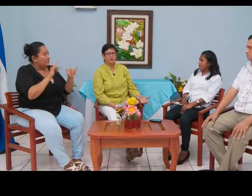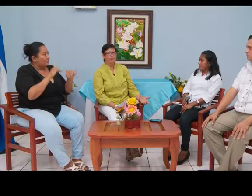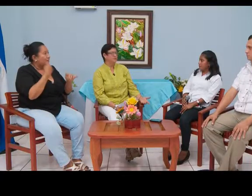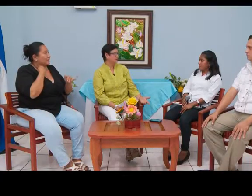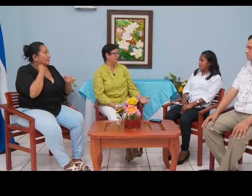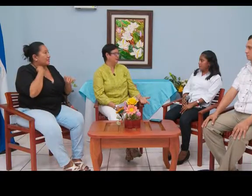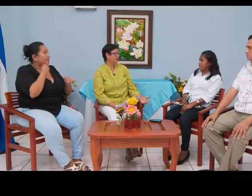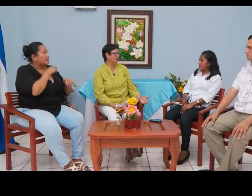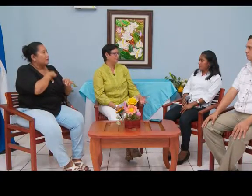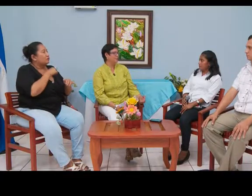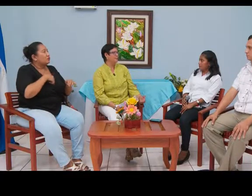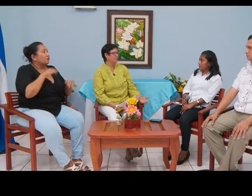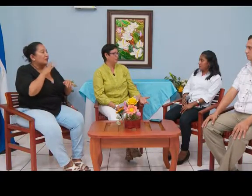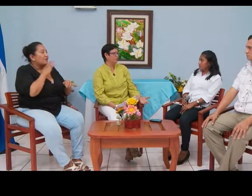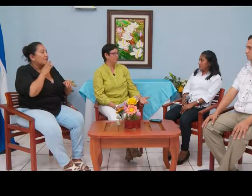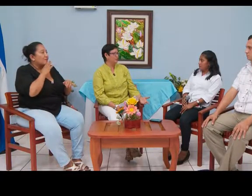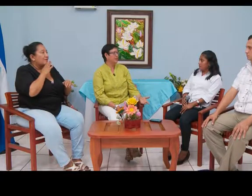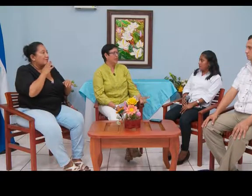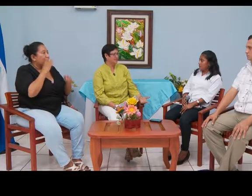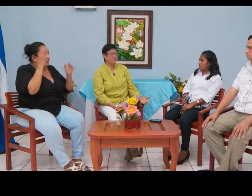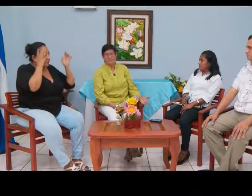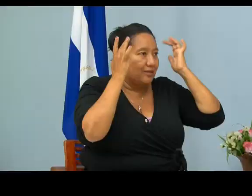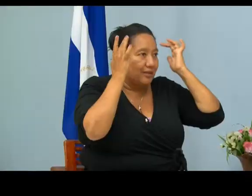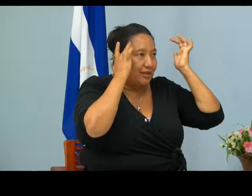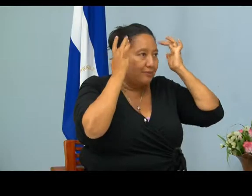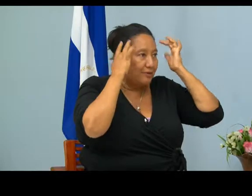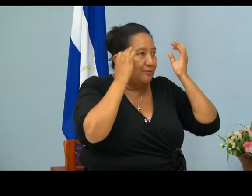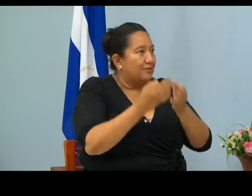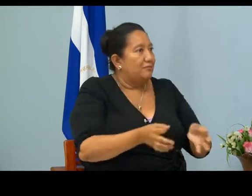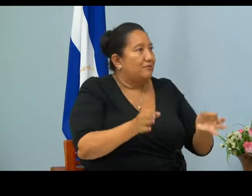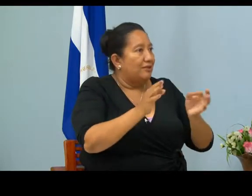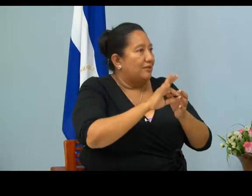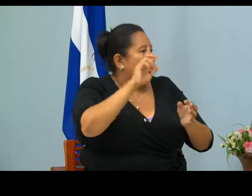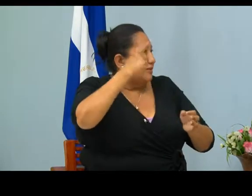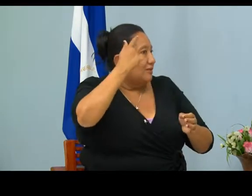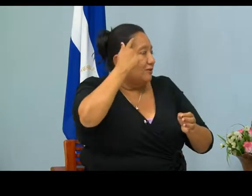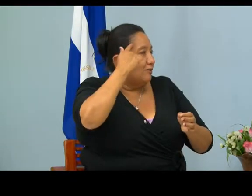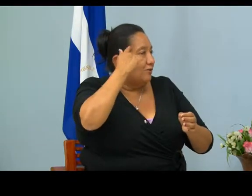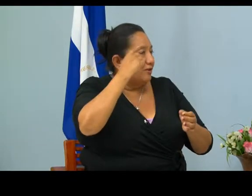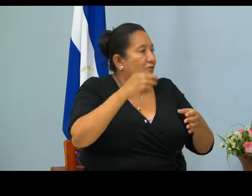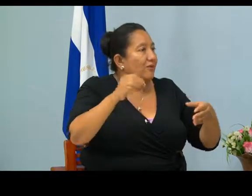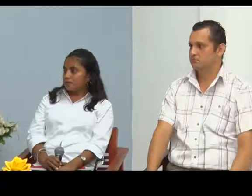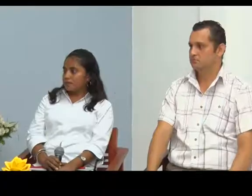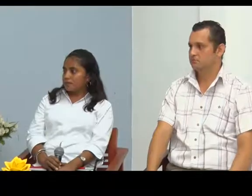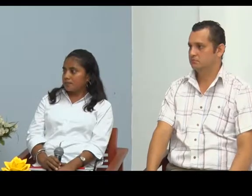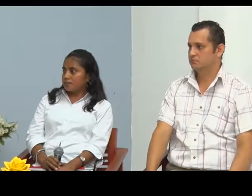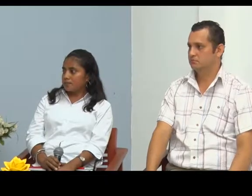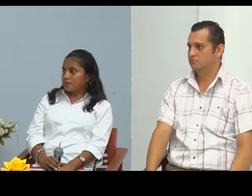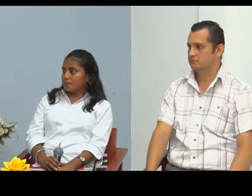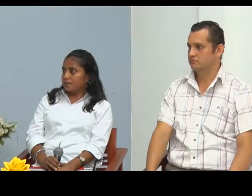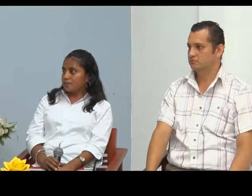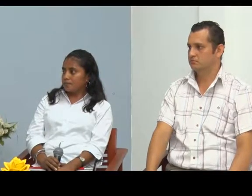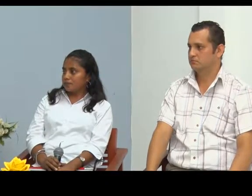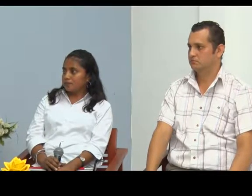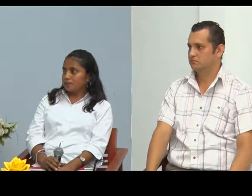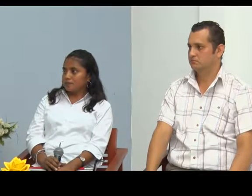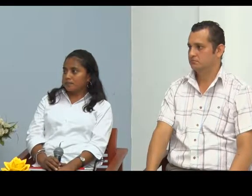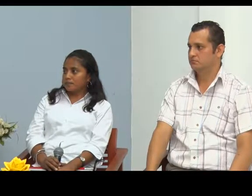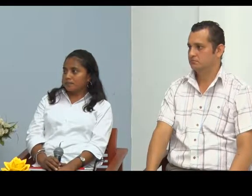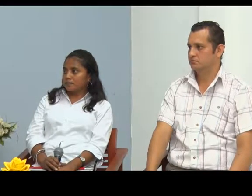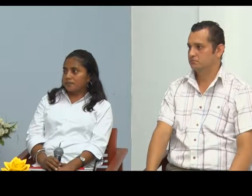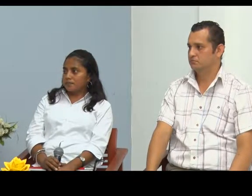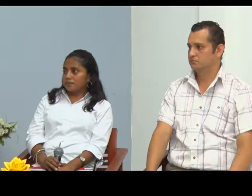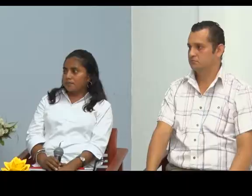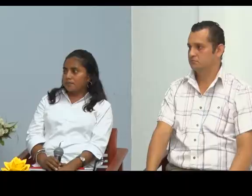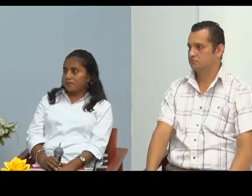siempre nosotros mencionamos que una de las preocupaciones esenciales de nuestro gobierno es la inclusión plena de las personas con discapacidad a la sociedad. Y